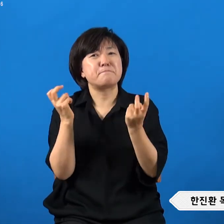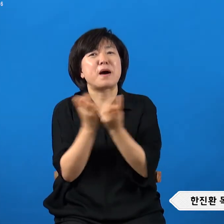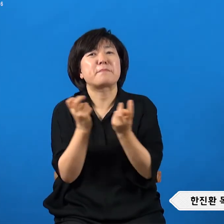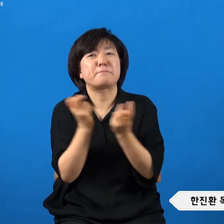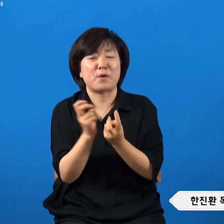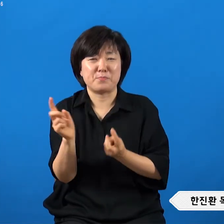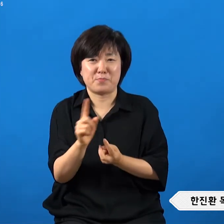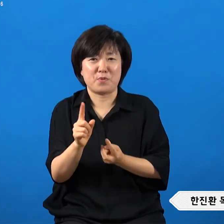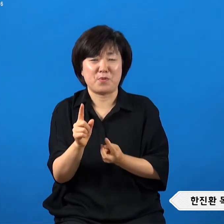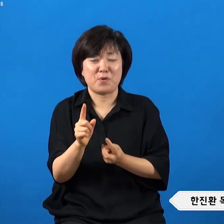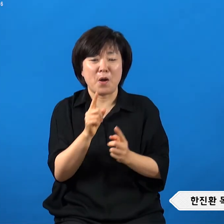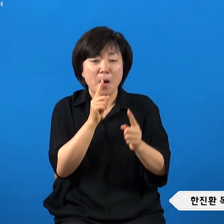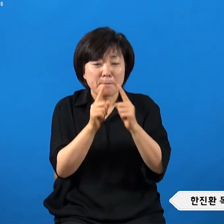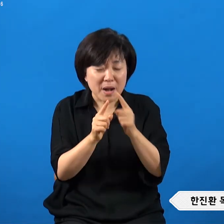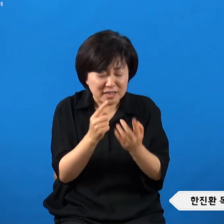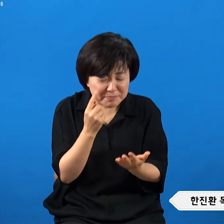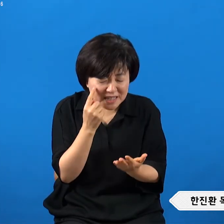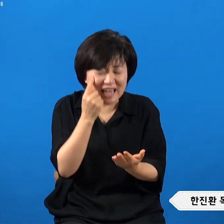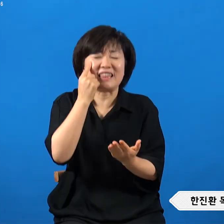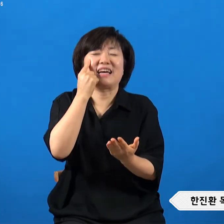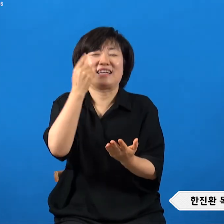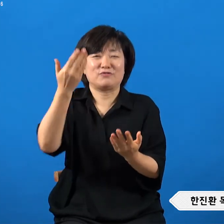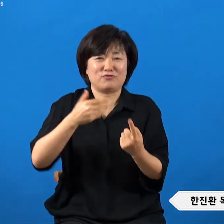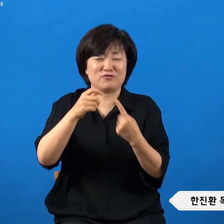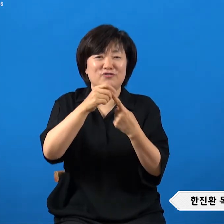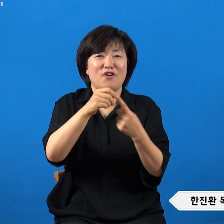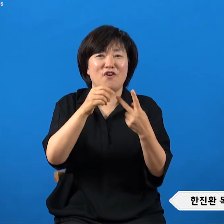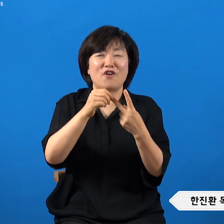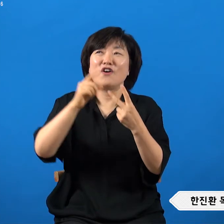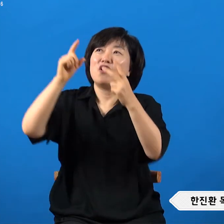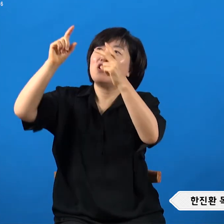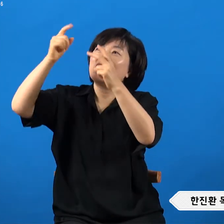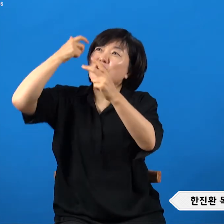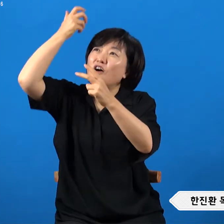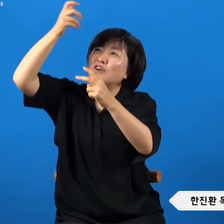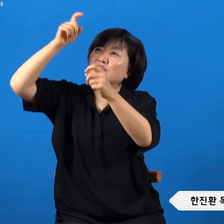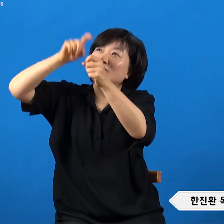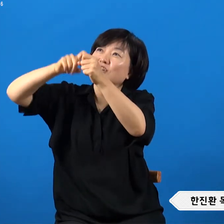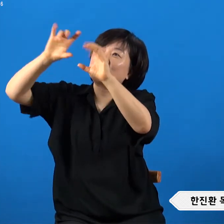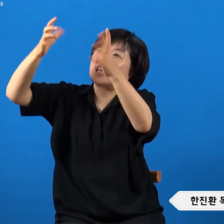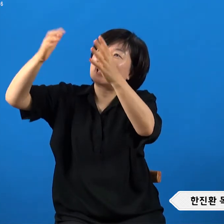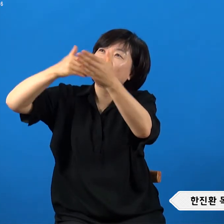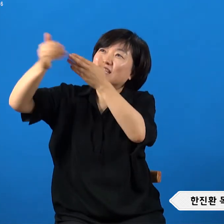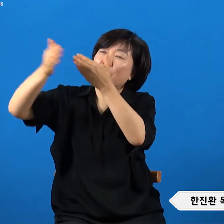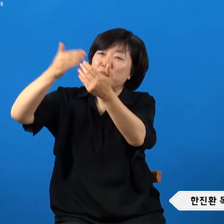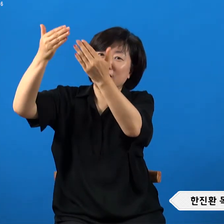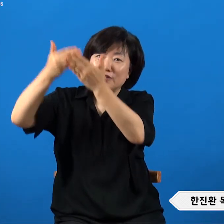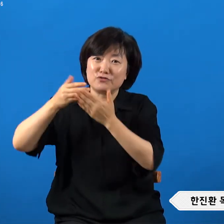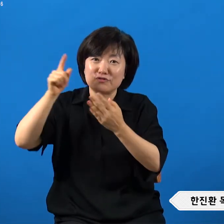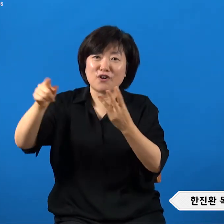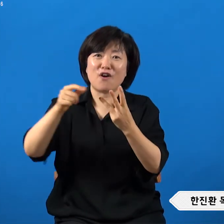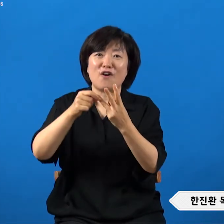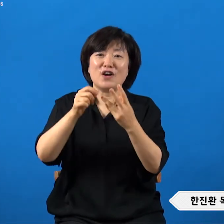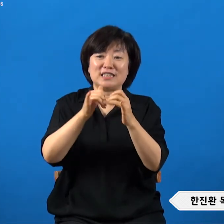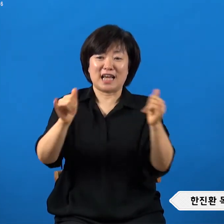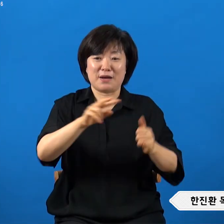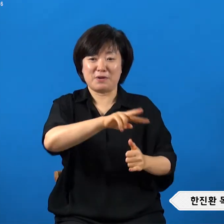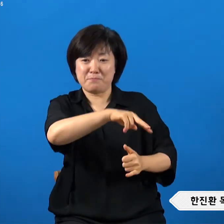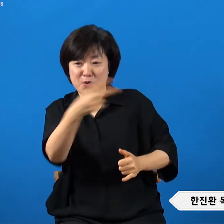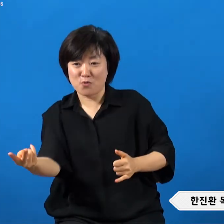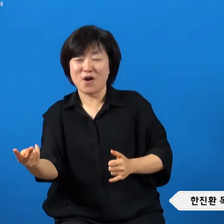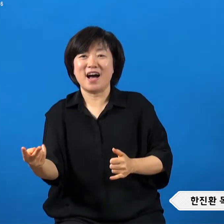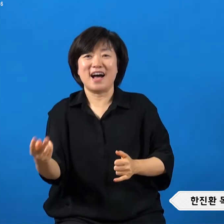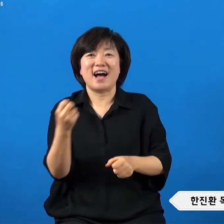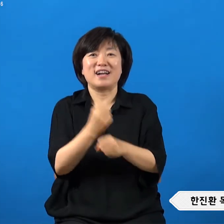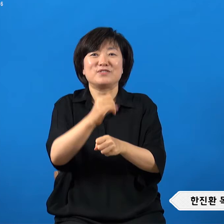있을까? 말씀을 깨닫게 해주시는 성령, 영적인 세계를 체험하게 해주시는 성령, 사람을 놀랍게